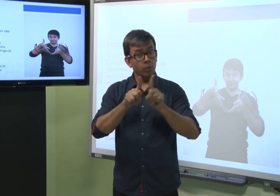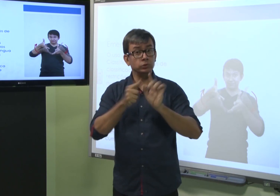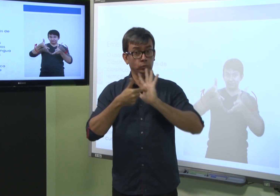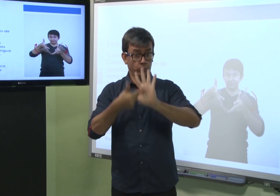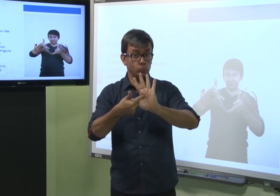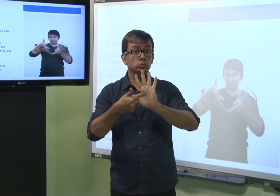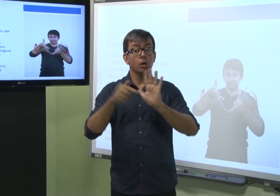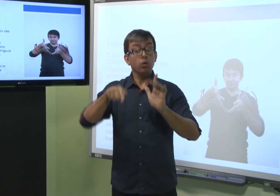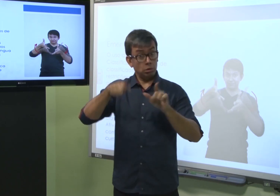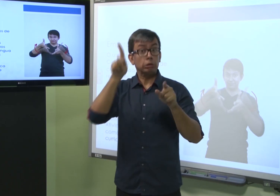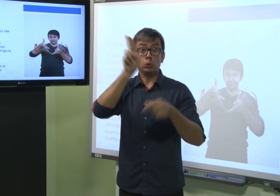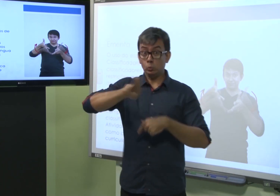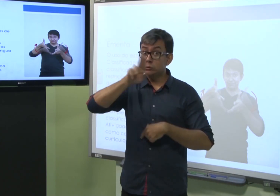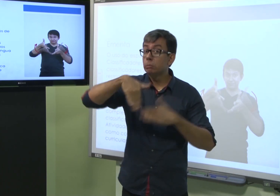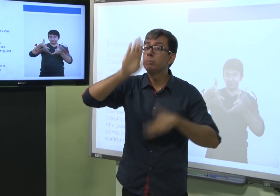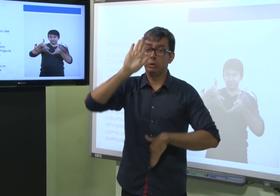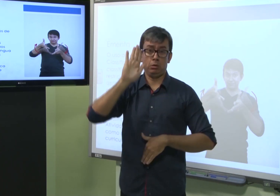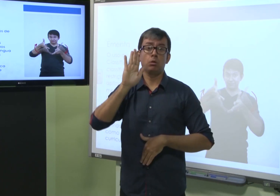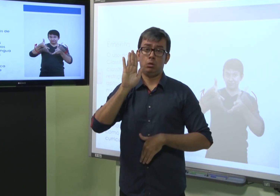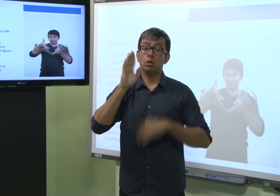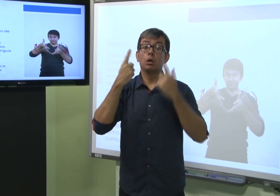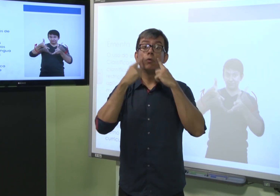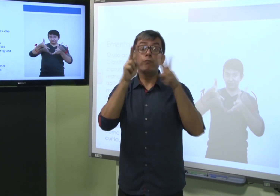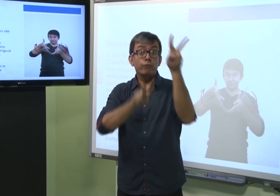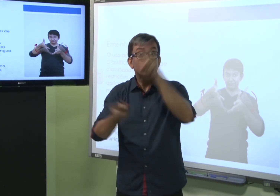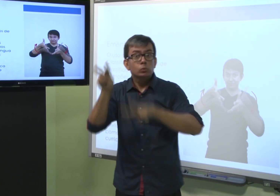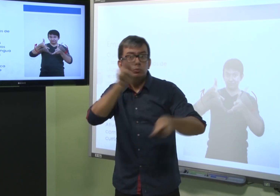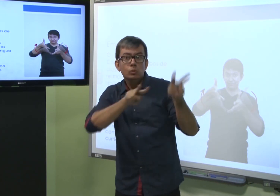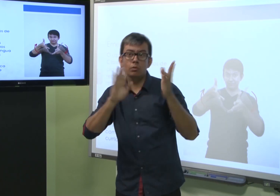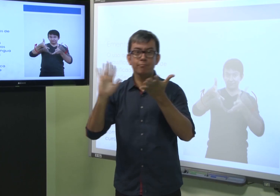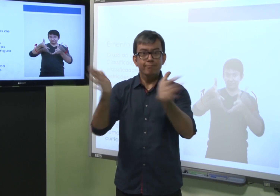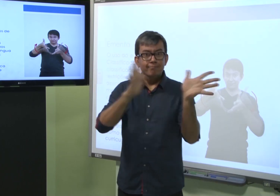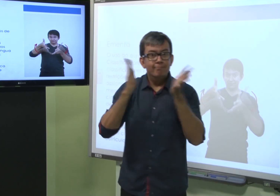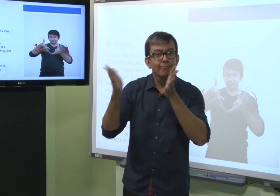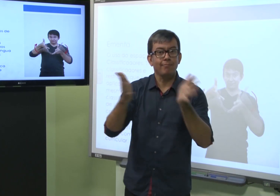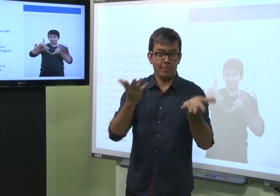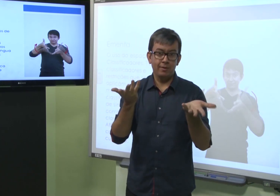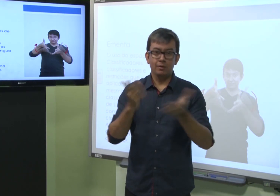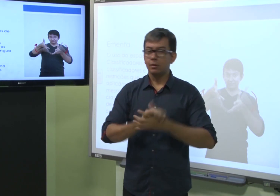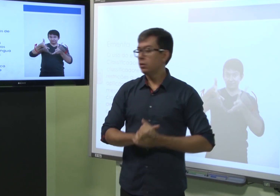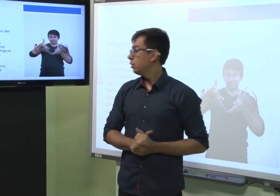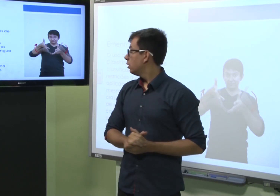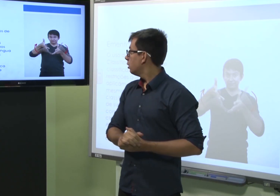para vocês, porque se utiliza muito classificadores na língua de sinais, porque é uma língua visual.